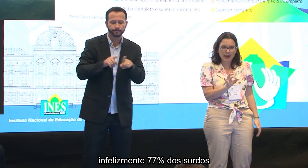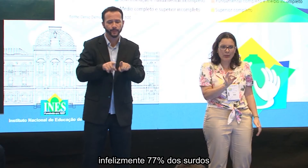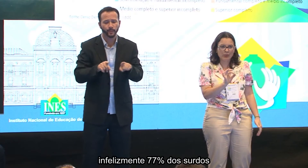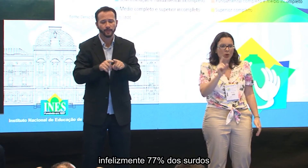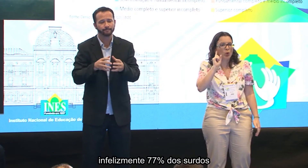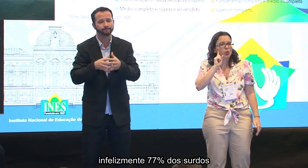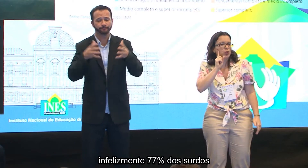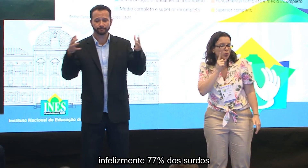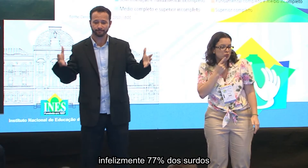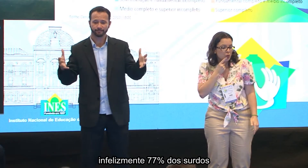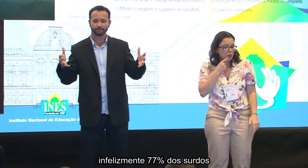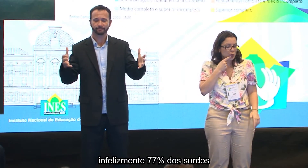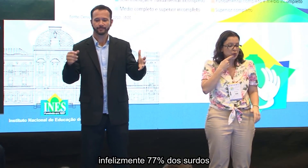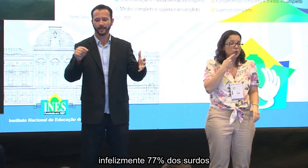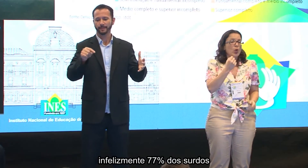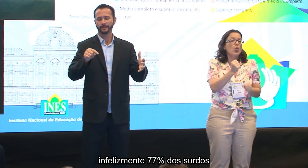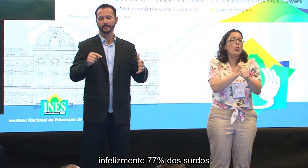Infelizmente, 77% dos surdos,